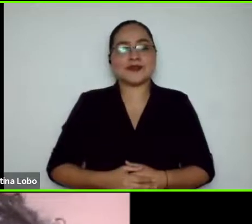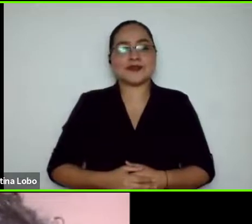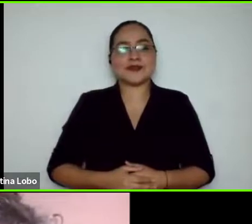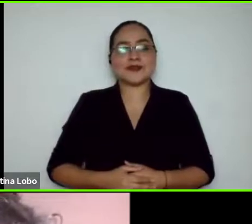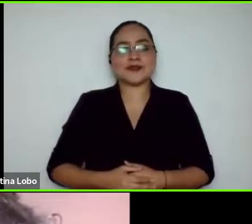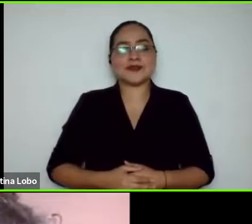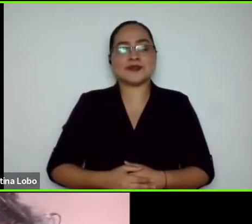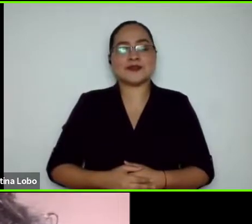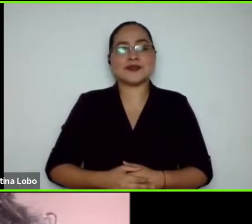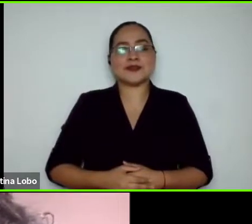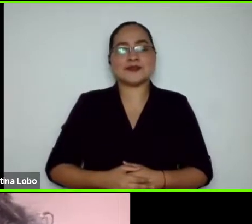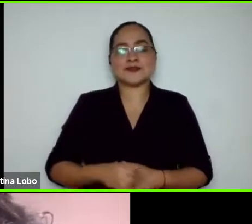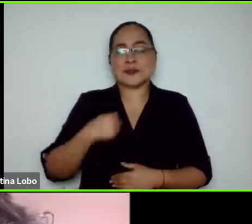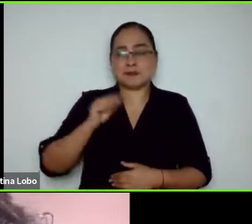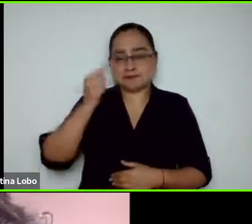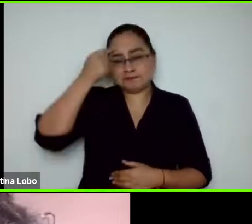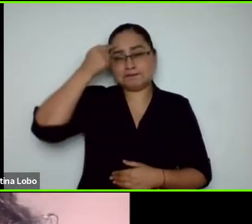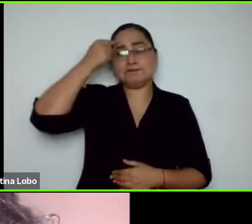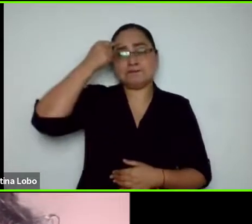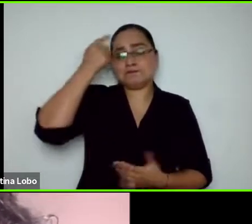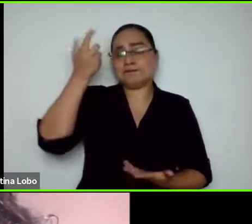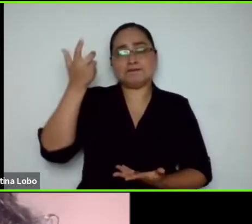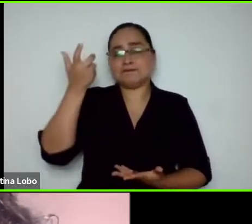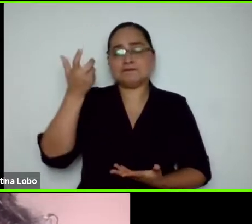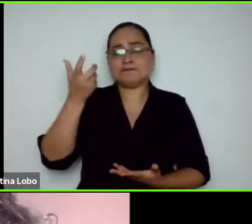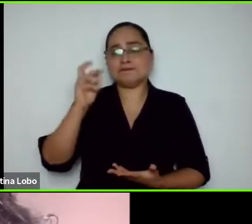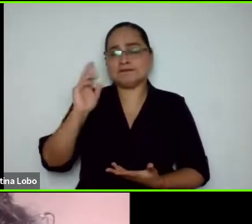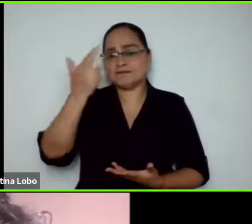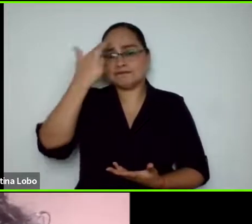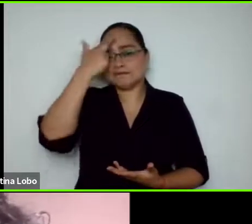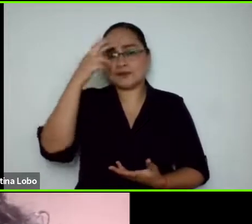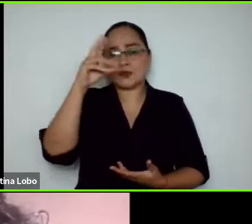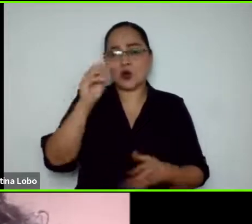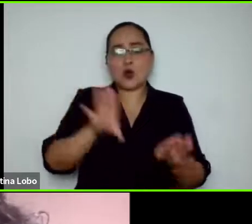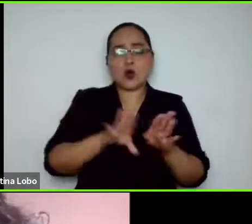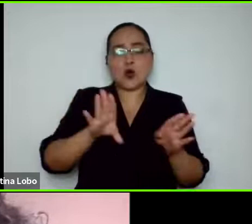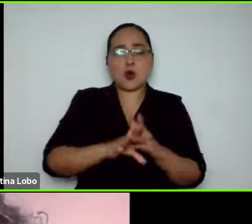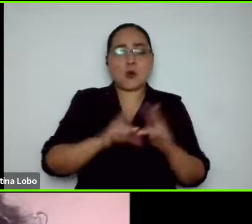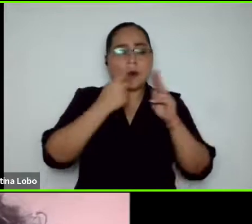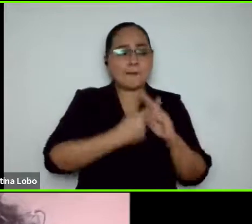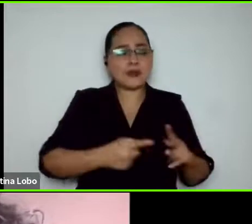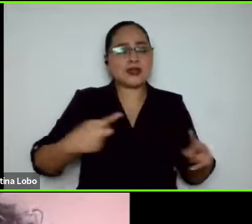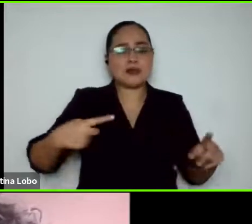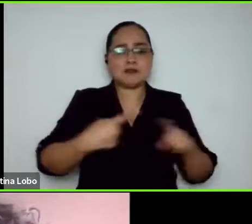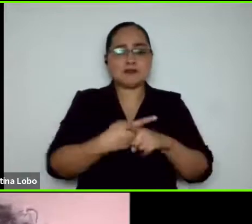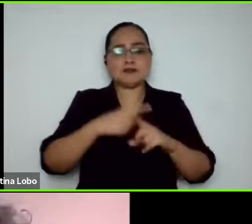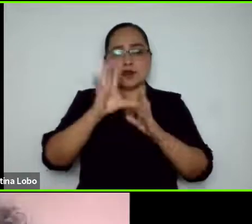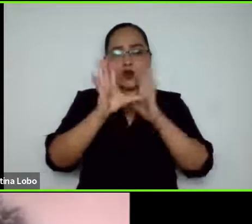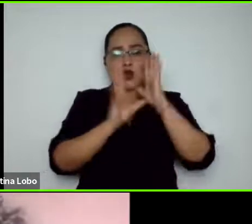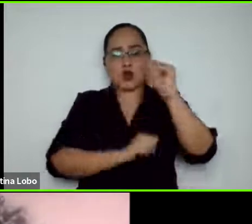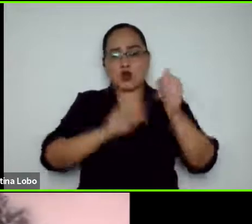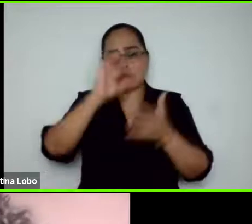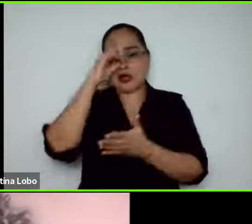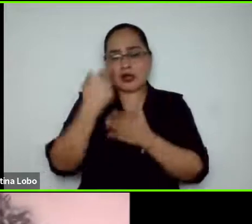Ahora, la verdad no recuerdo cuáles fueron las primeras decisiones que llegaron a través de la acción de inconstitucionalidad en a la Suprema Corte.